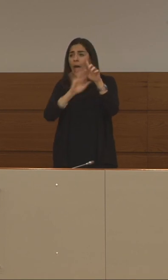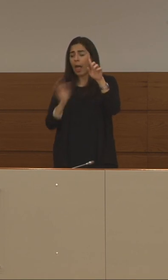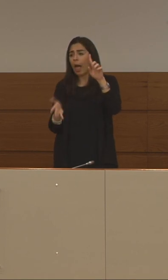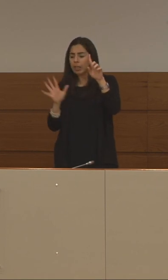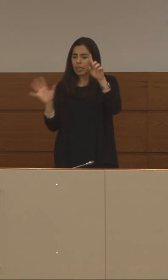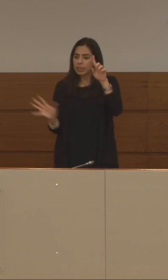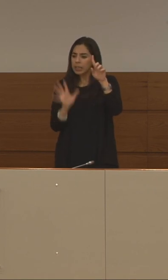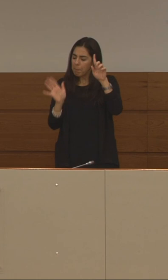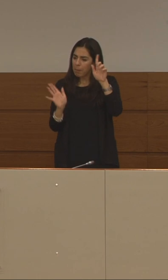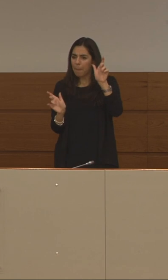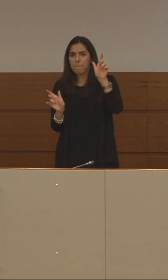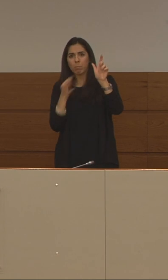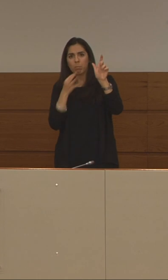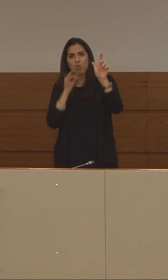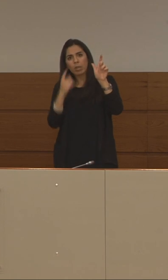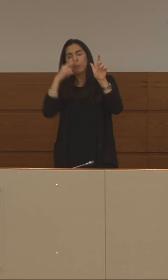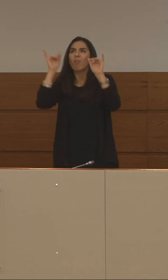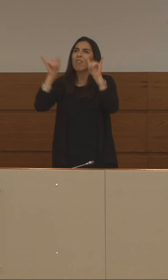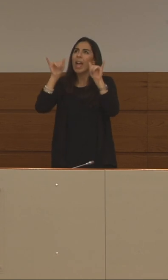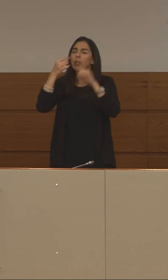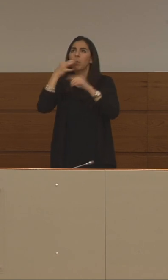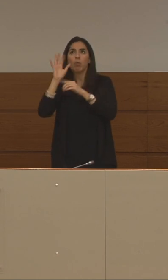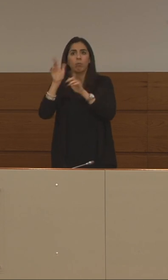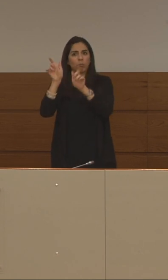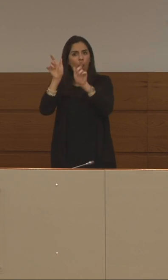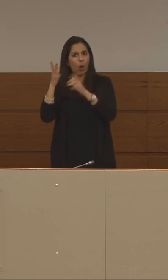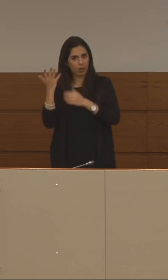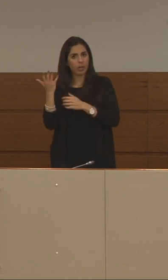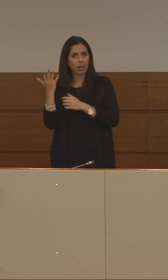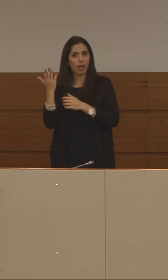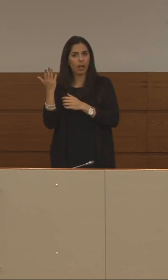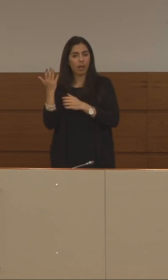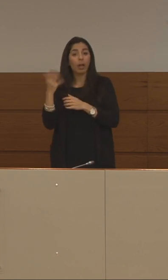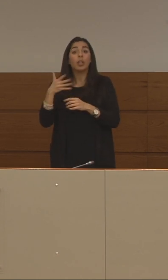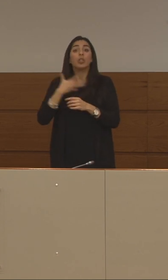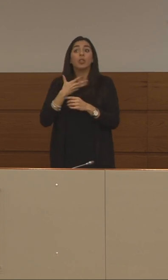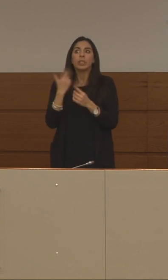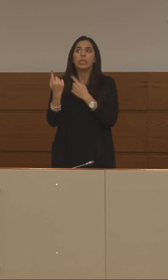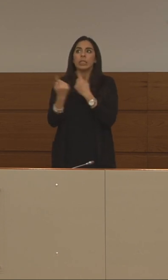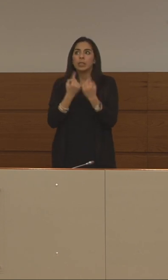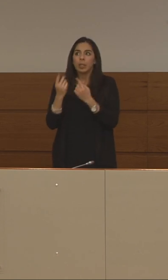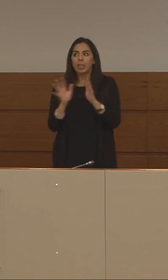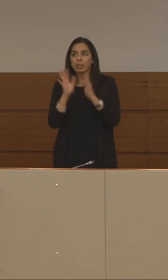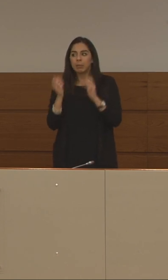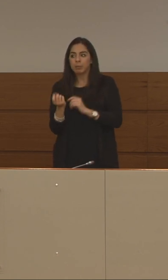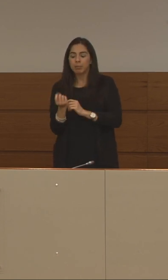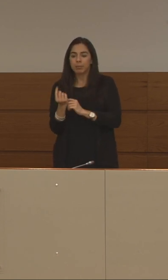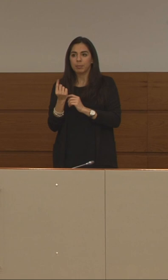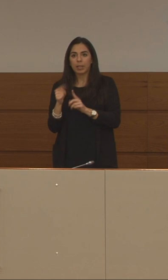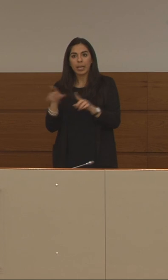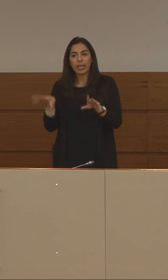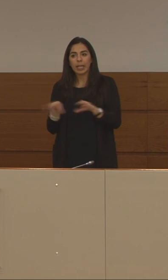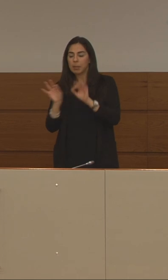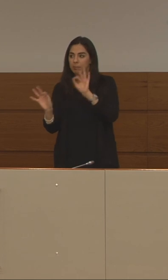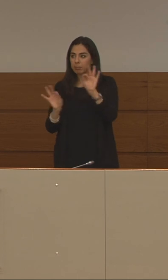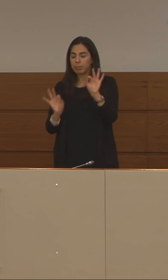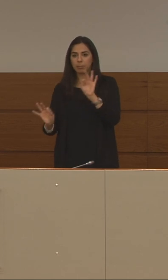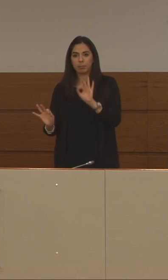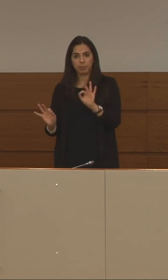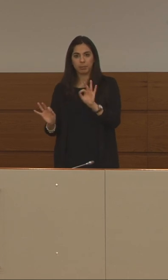qualche modo stanno contenendo come il veneto e delle situazioni nascenti magari qua e là spot